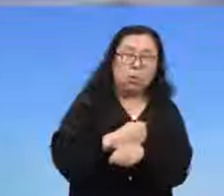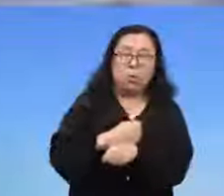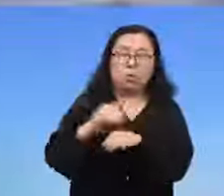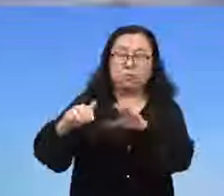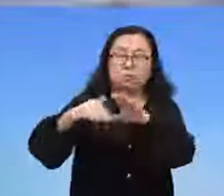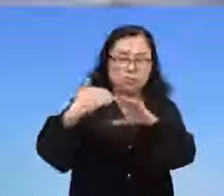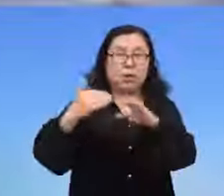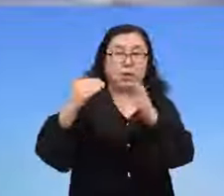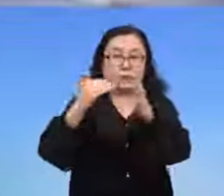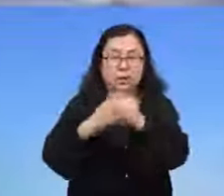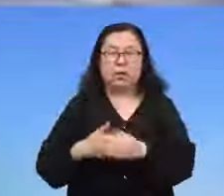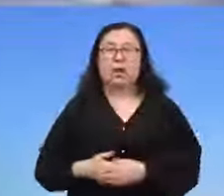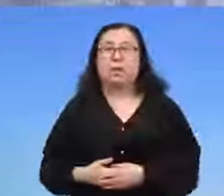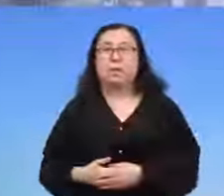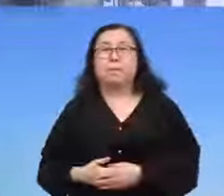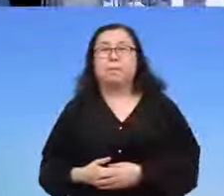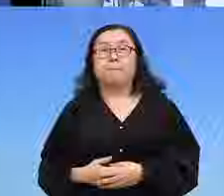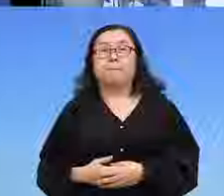드릴게요.